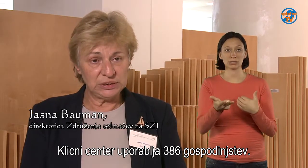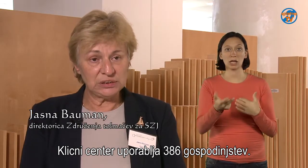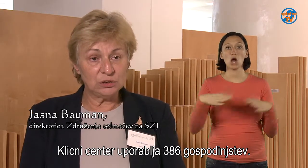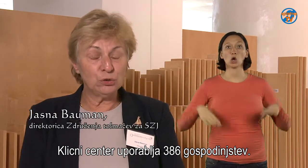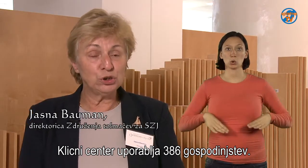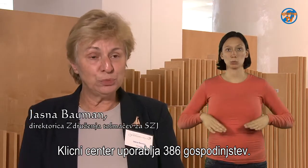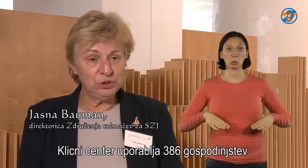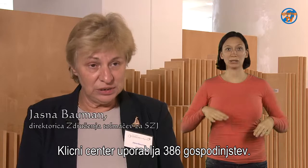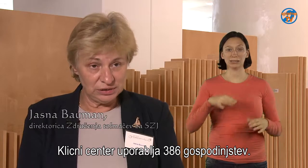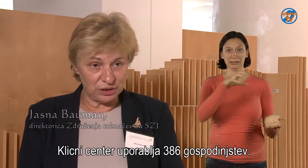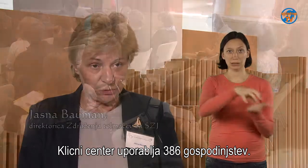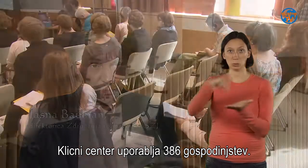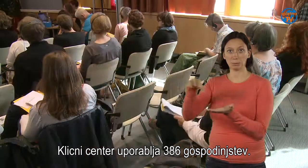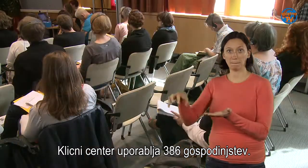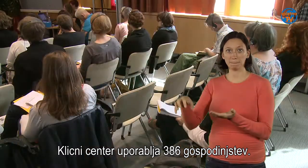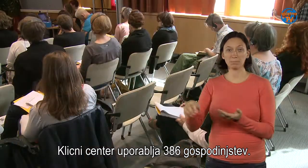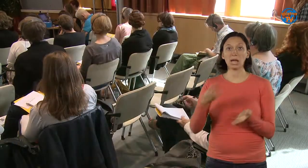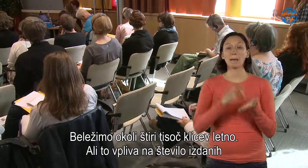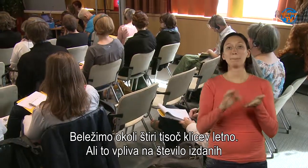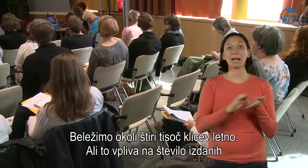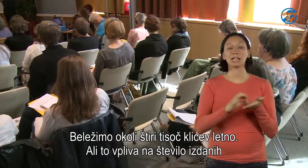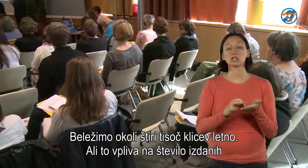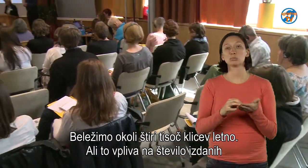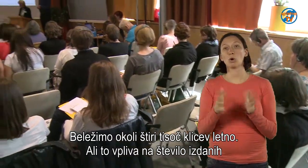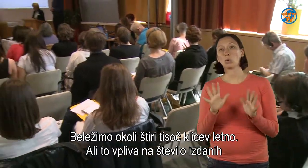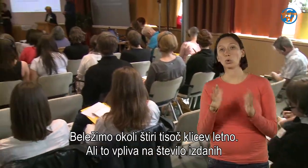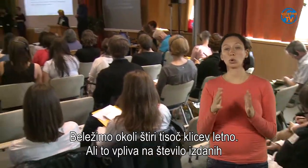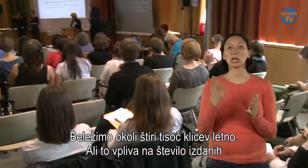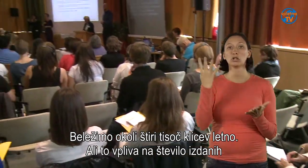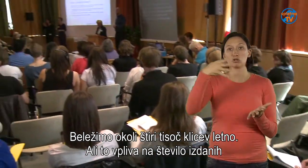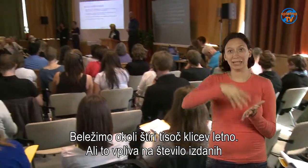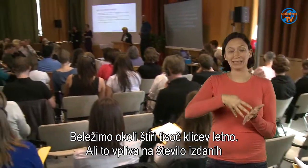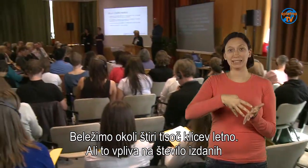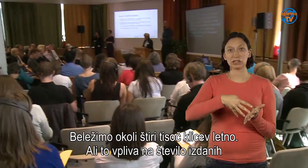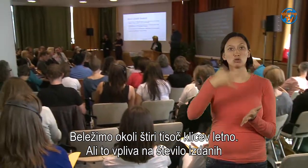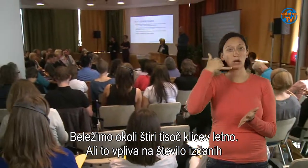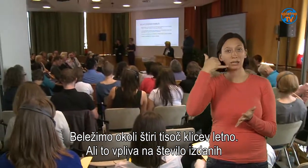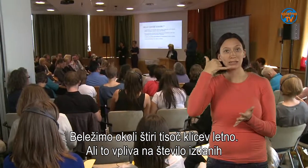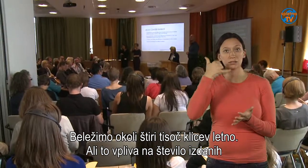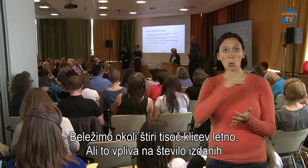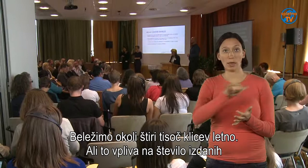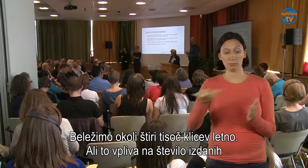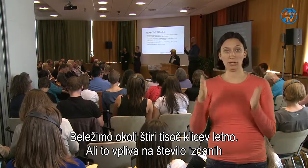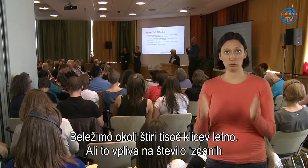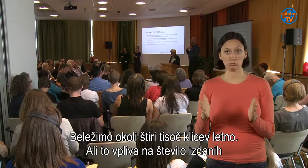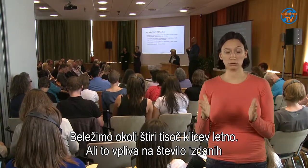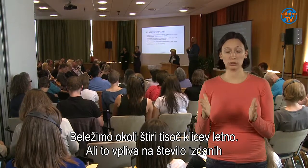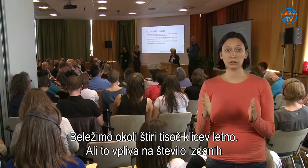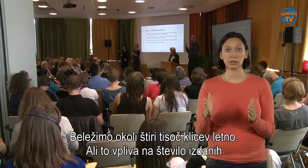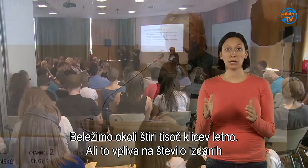386 gospodinjstev. Beležimo okrog 4000 klicev letno, pa